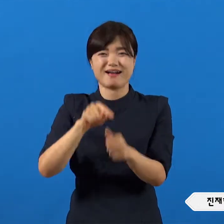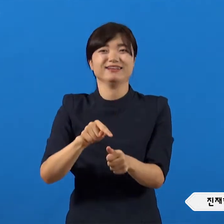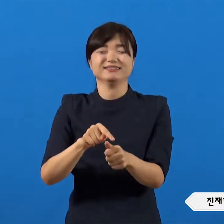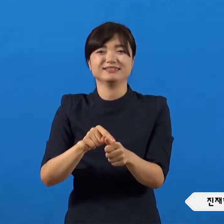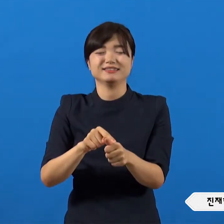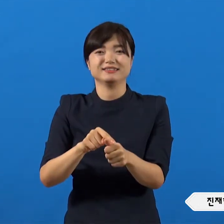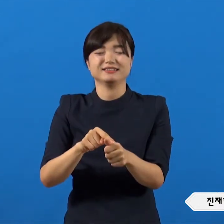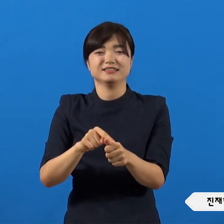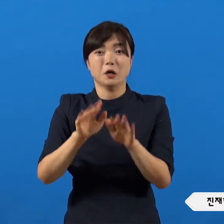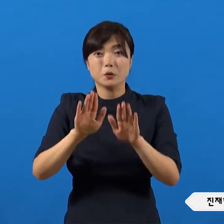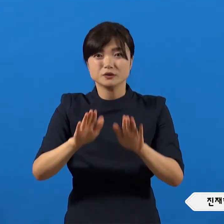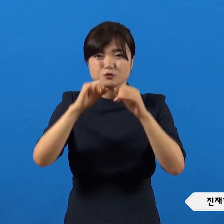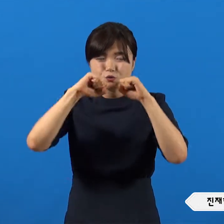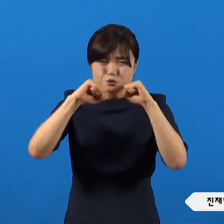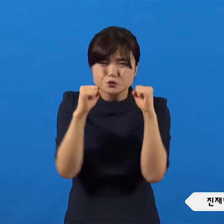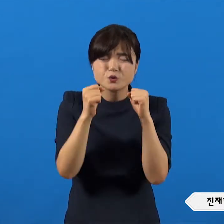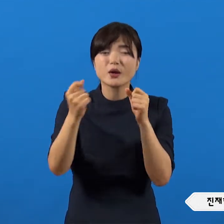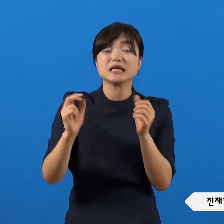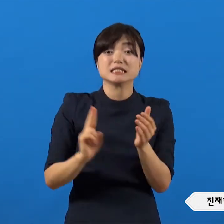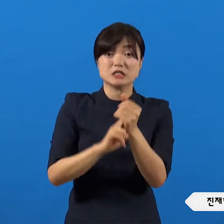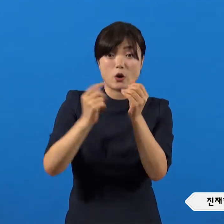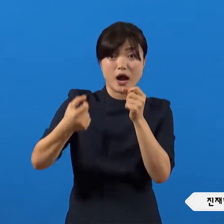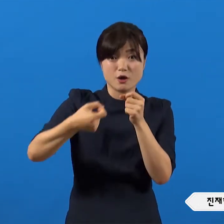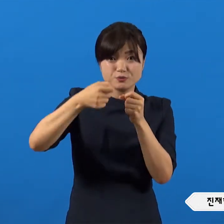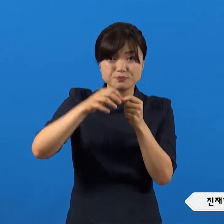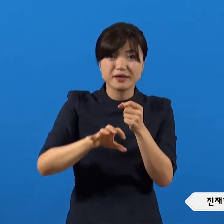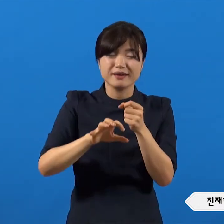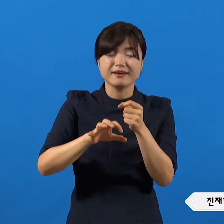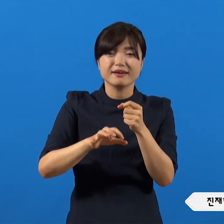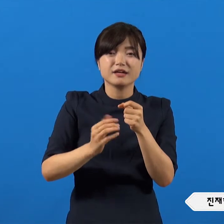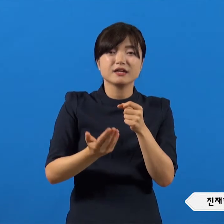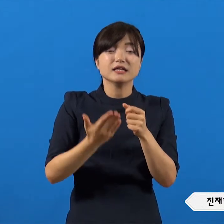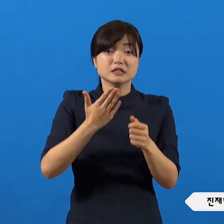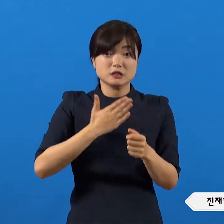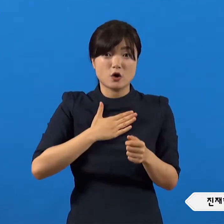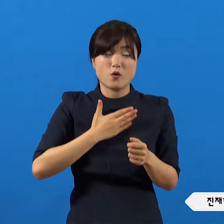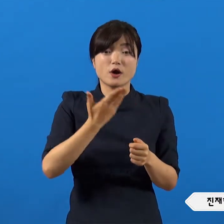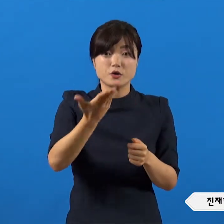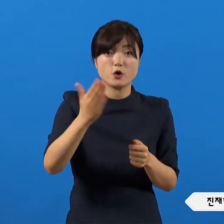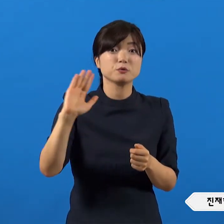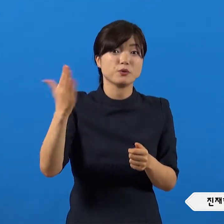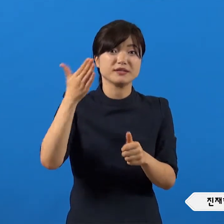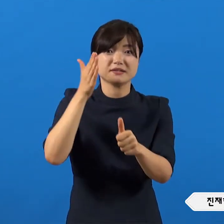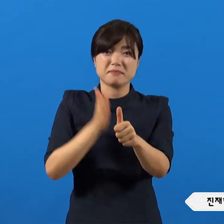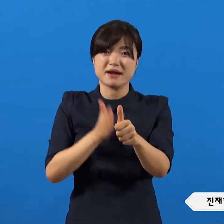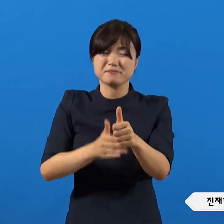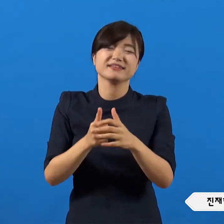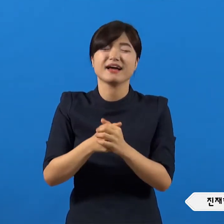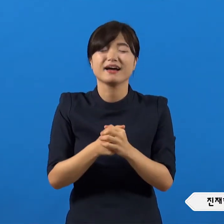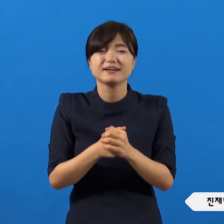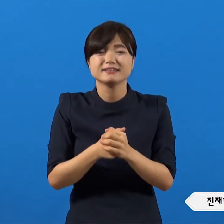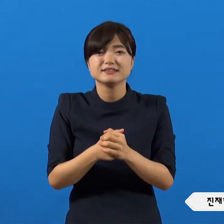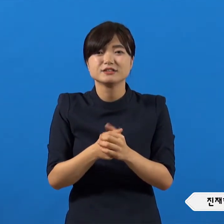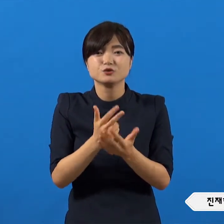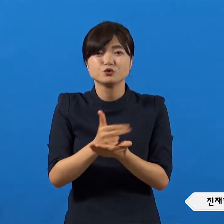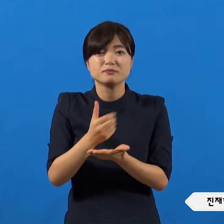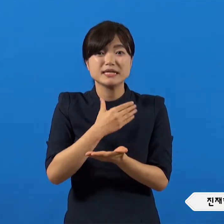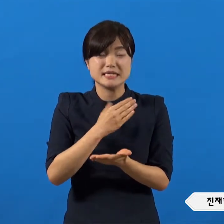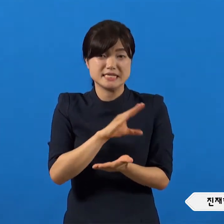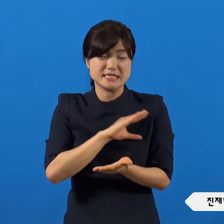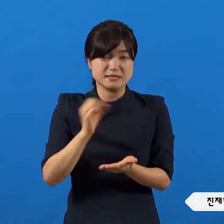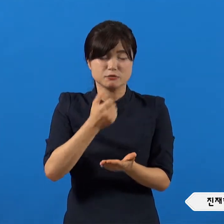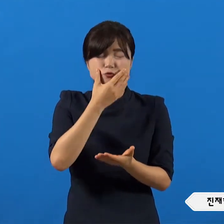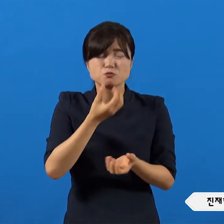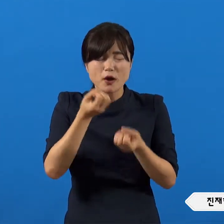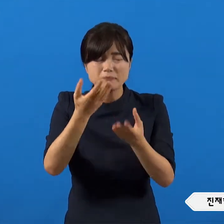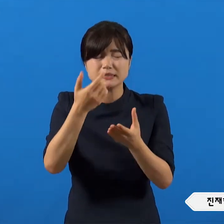오늘 순종의 기적 가운데 나가는 여러분과 제가 되시기를 주의 이름으로 축원합니다.